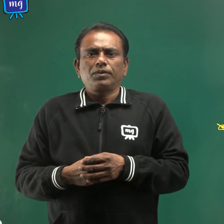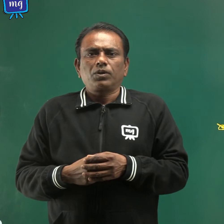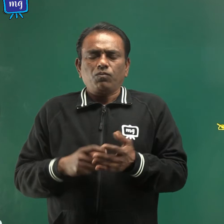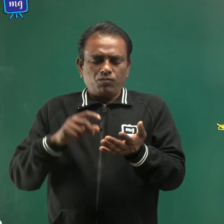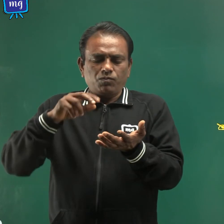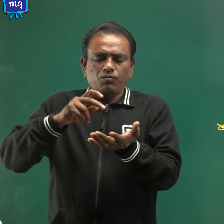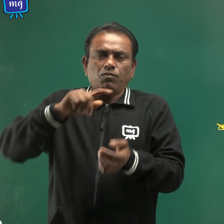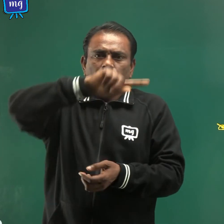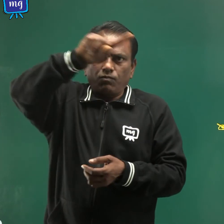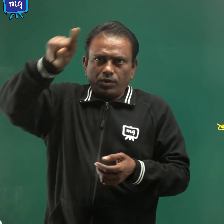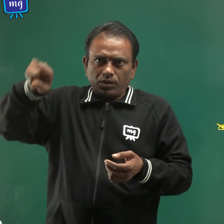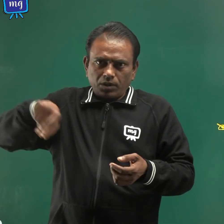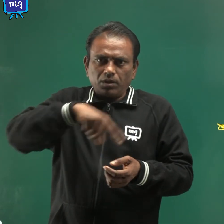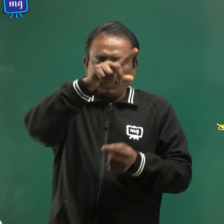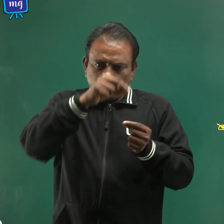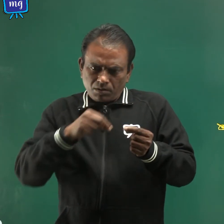परिधि